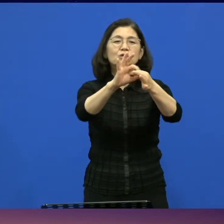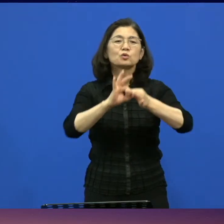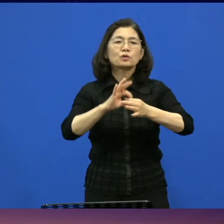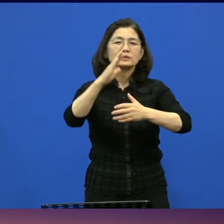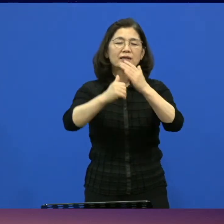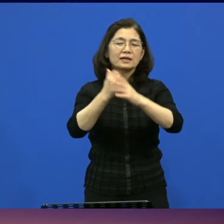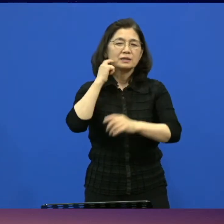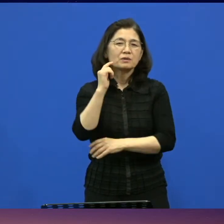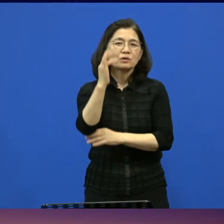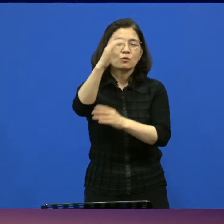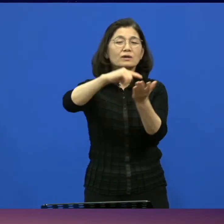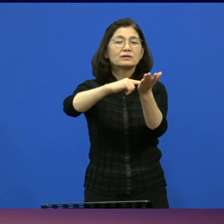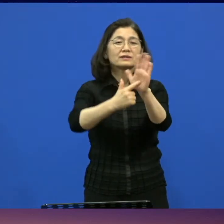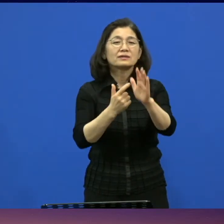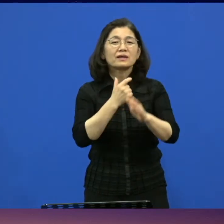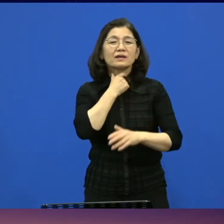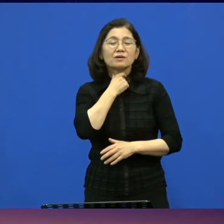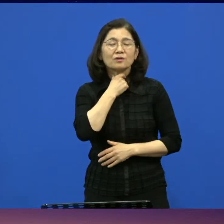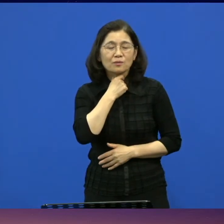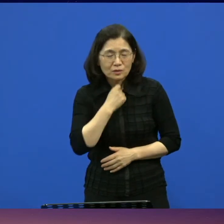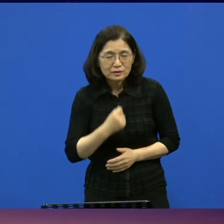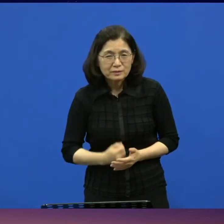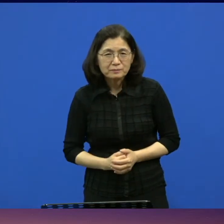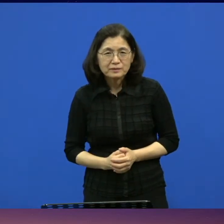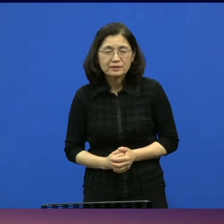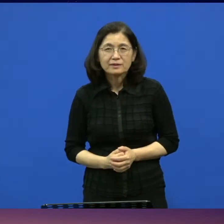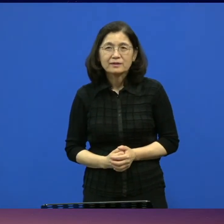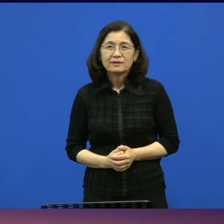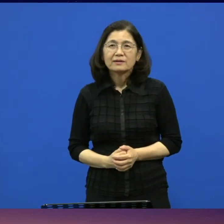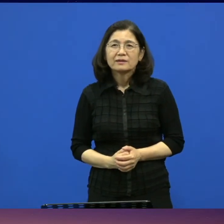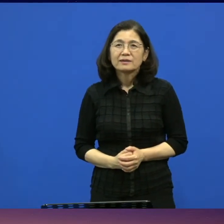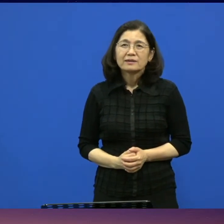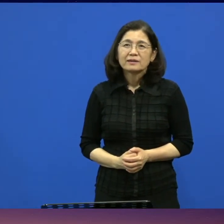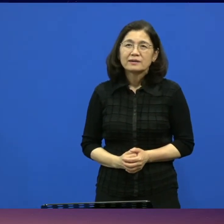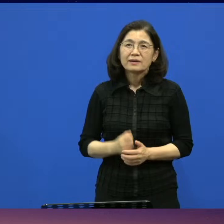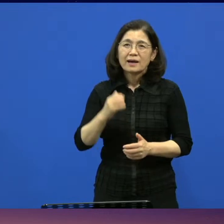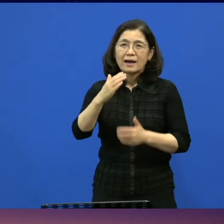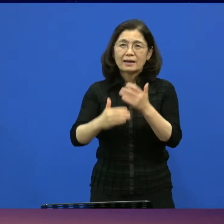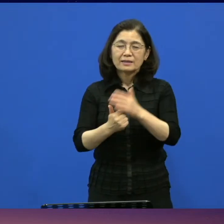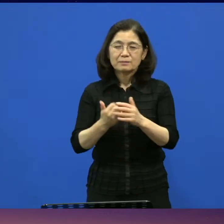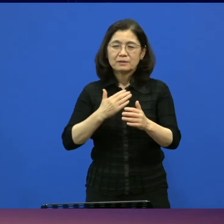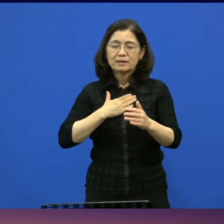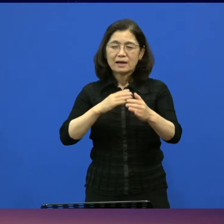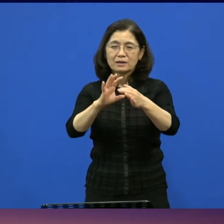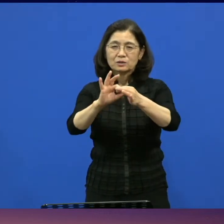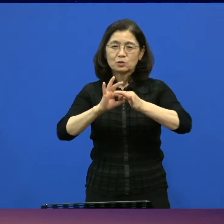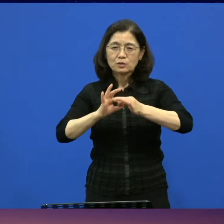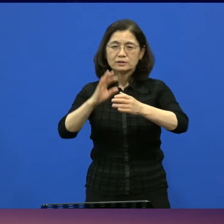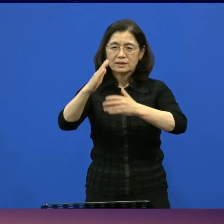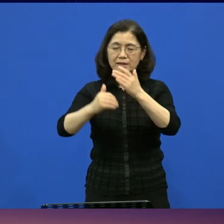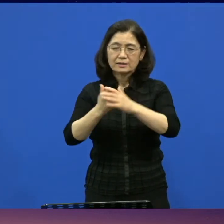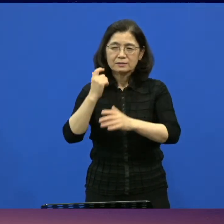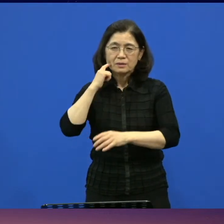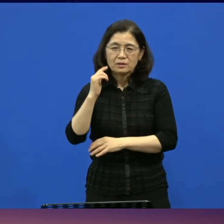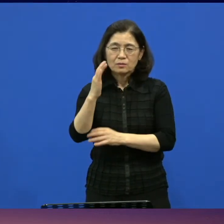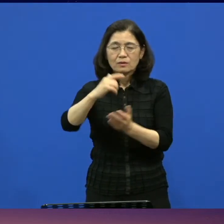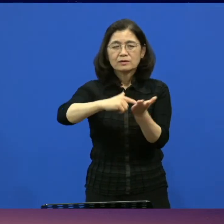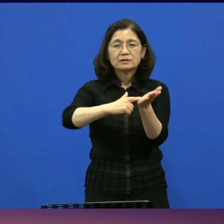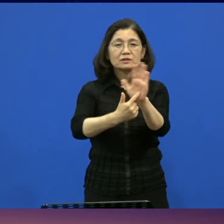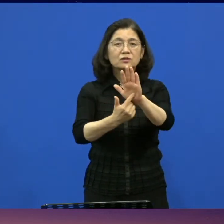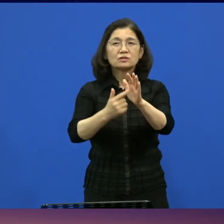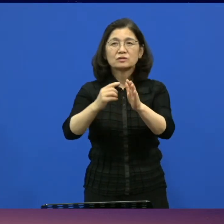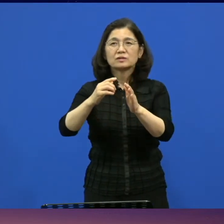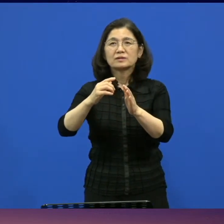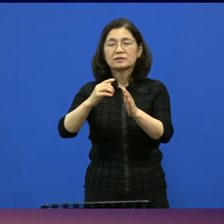우리는 그분의 영광의 반사체로 살아가는 거예요. 하나님 우리를 통해 당신의 영광을 드러내시고자 하십니다. 여러분, 이게